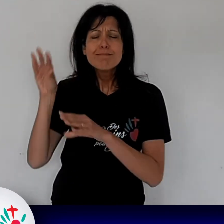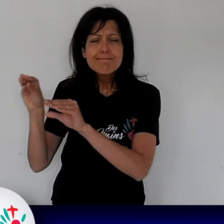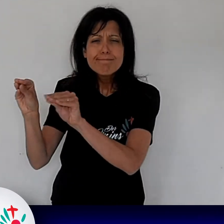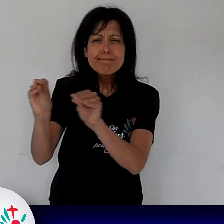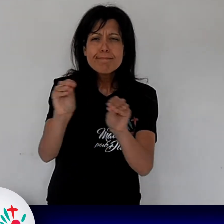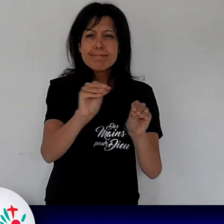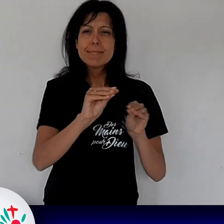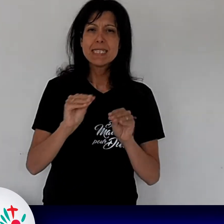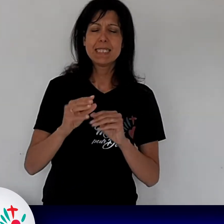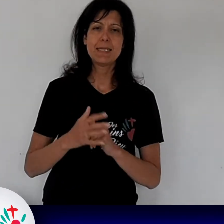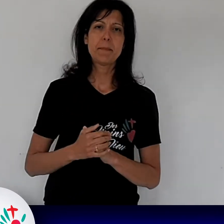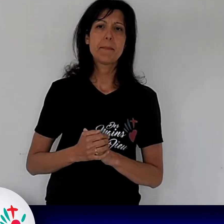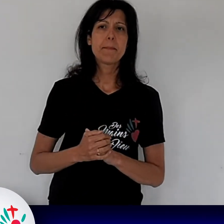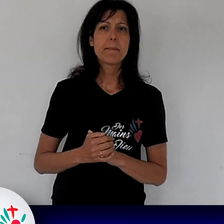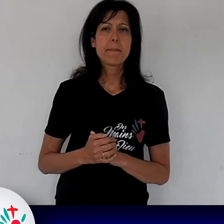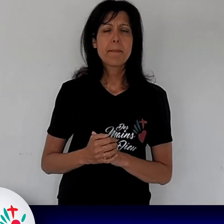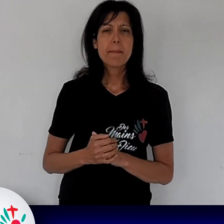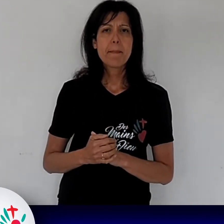Ces derniers jours,